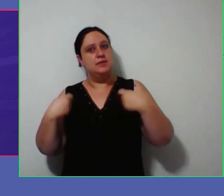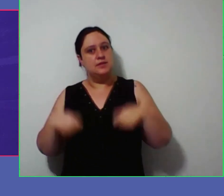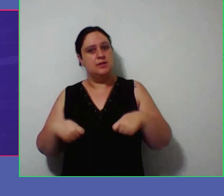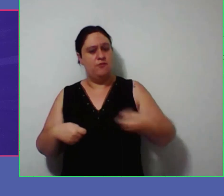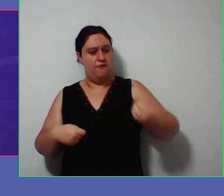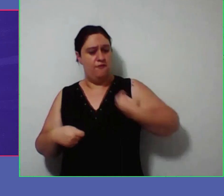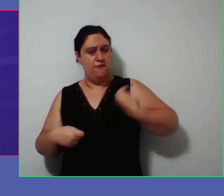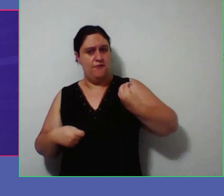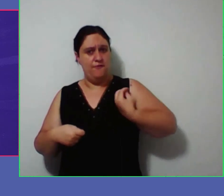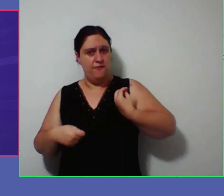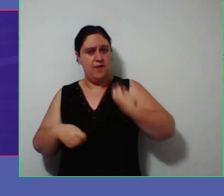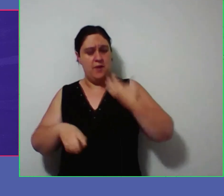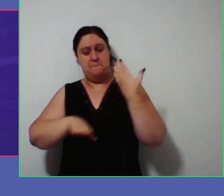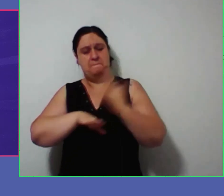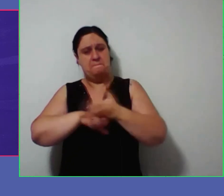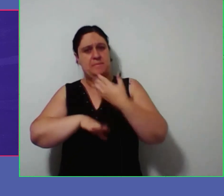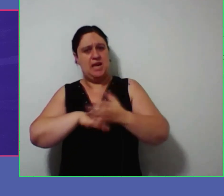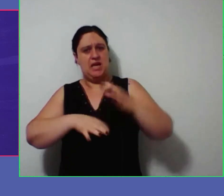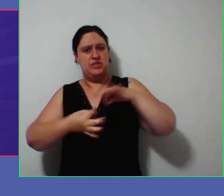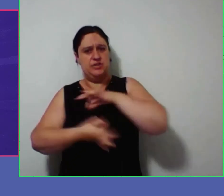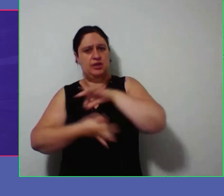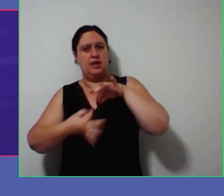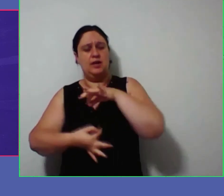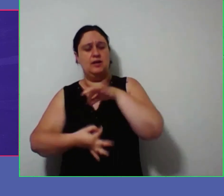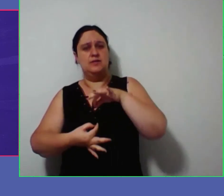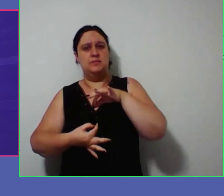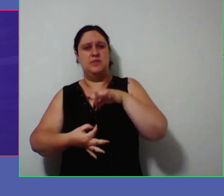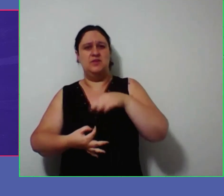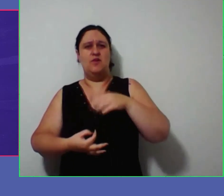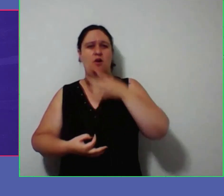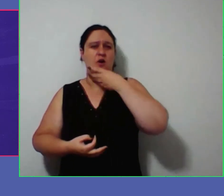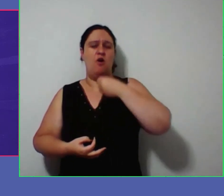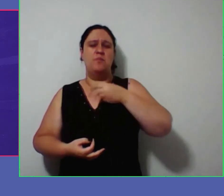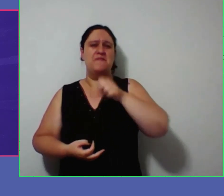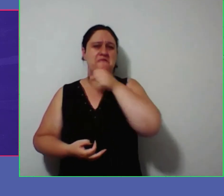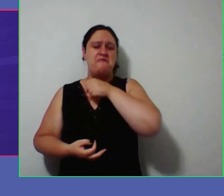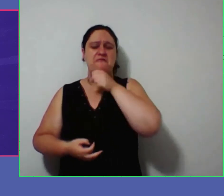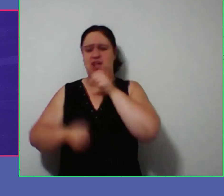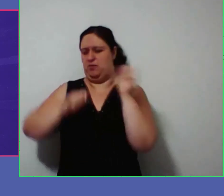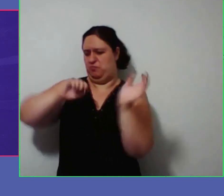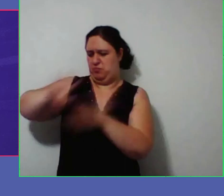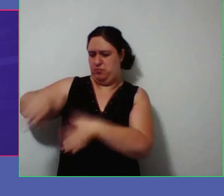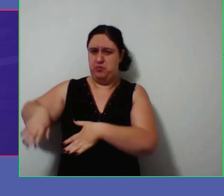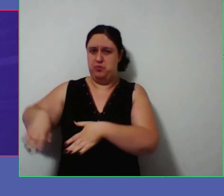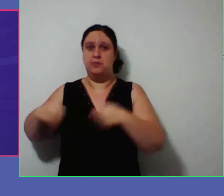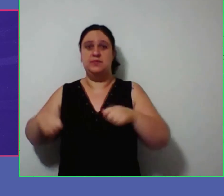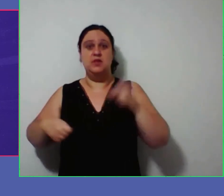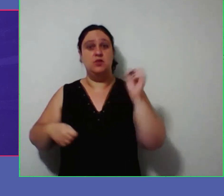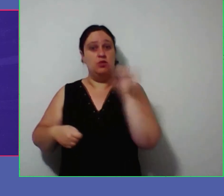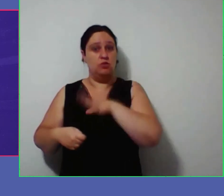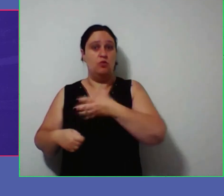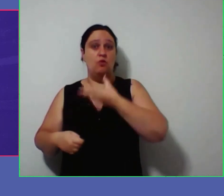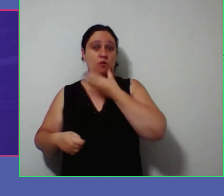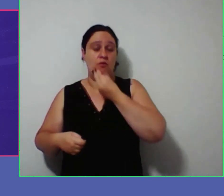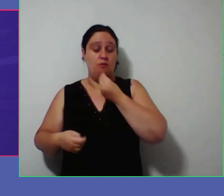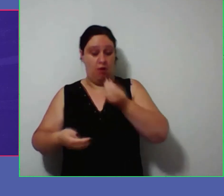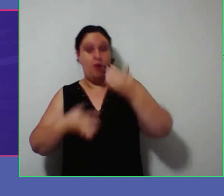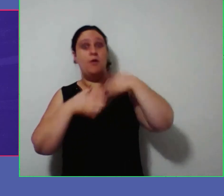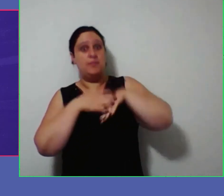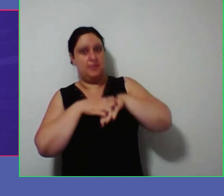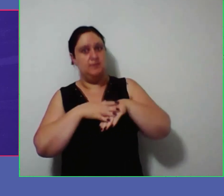nos desvestir do velho homem, vamos vestir do novo homem, vamos usar as qualificações, as qualidades do novo